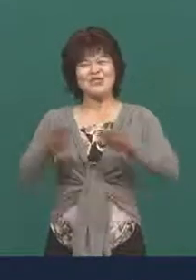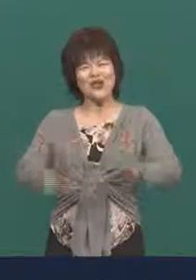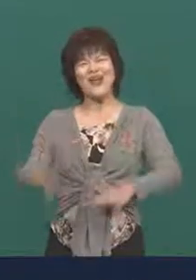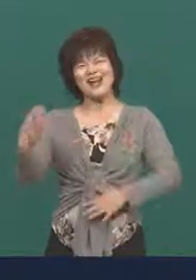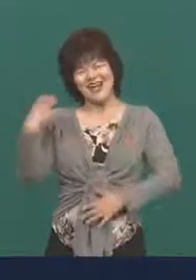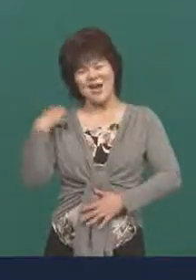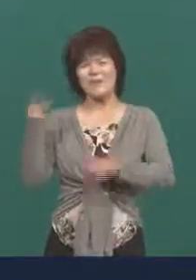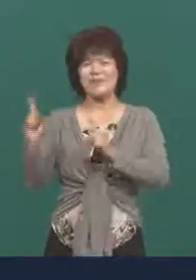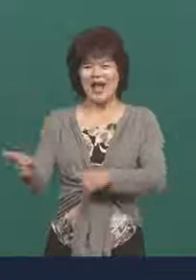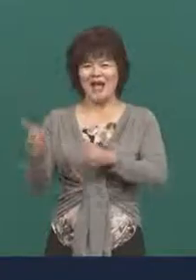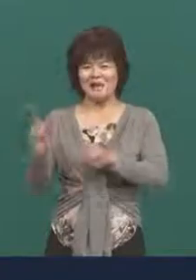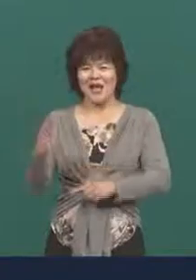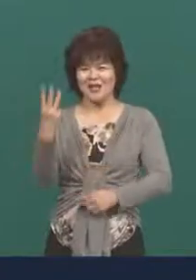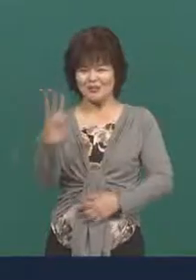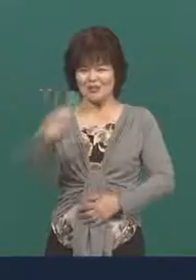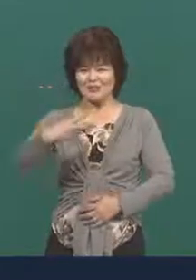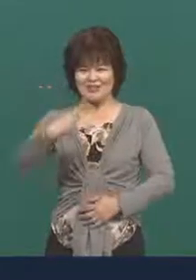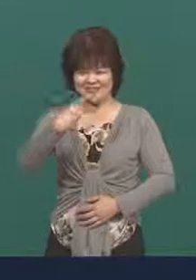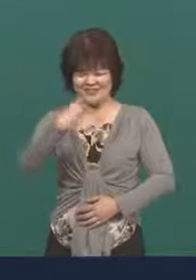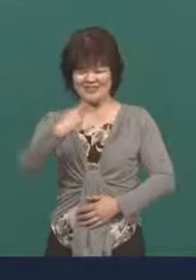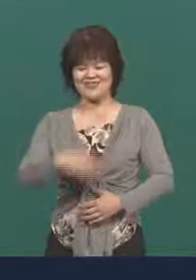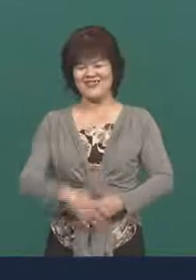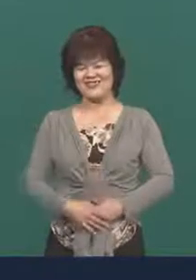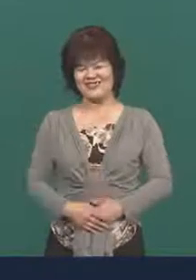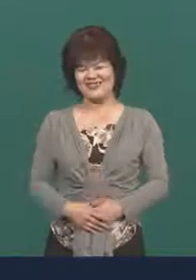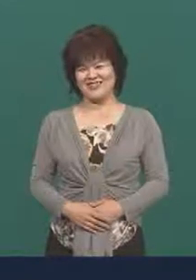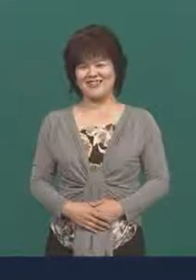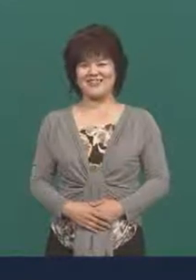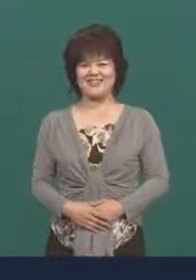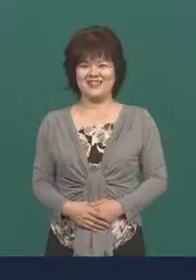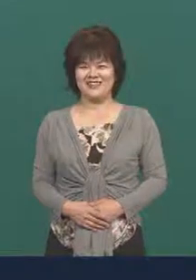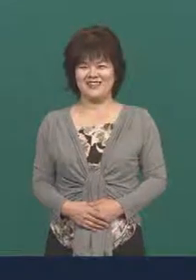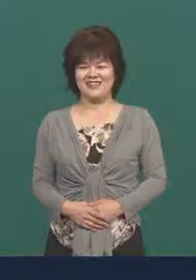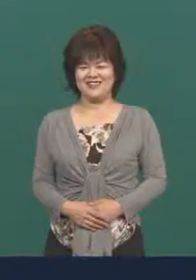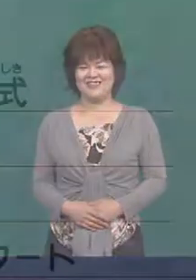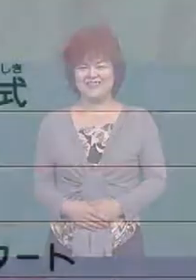番組です。今日は万場由美がお伝えします。